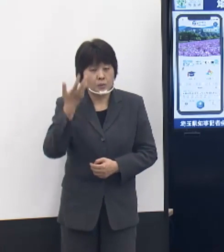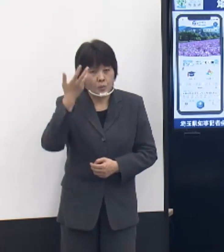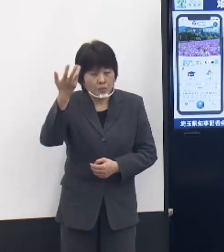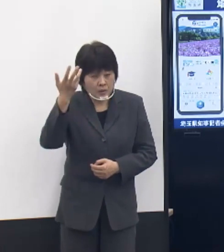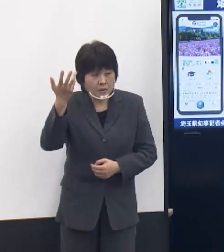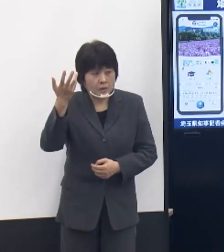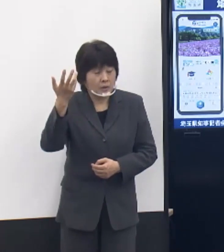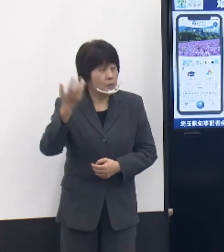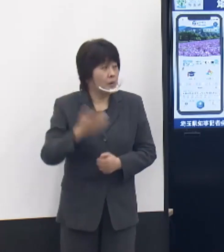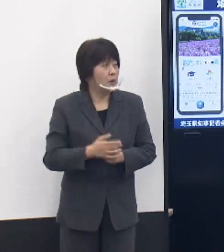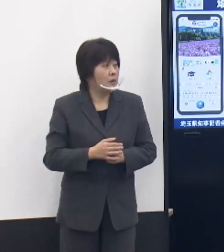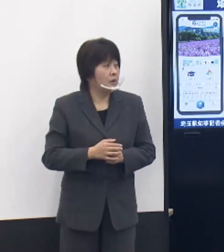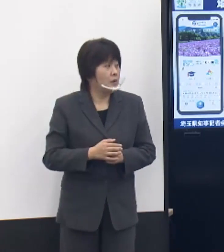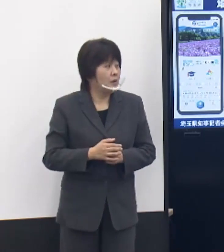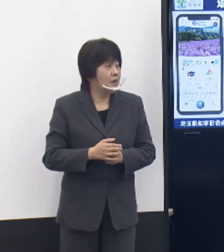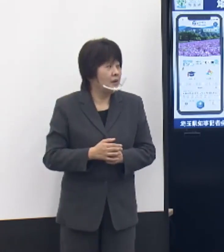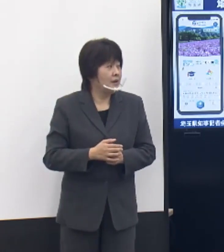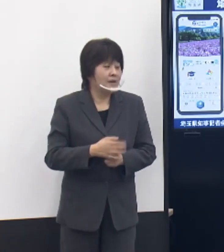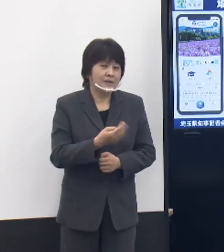られる？